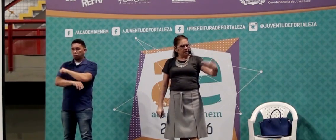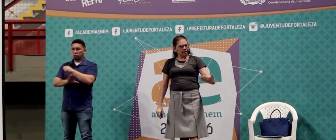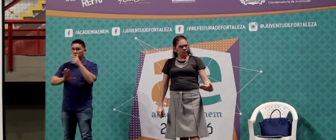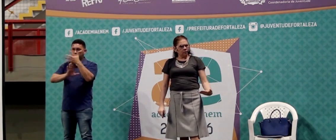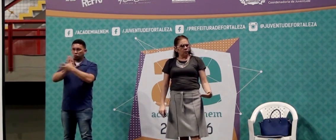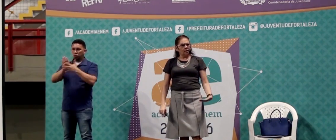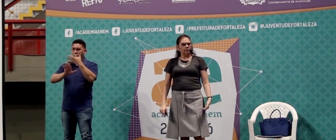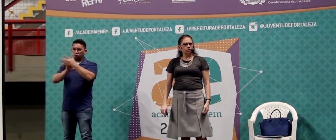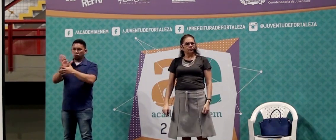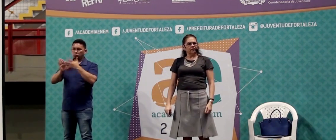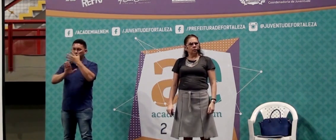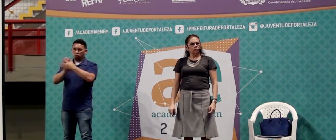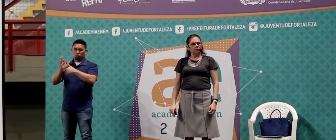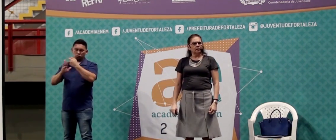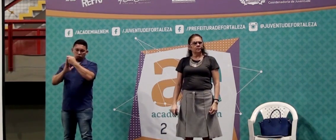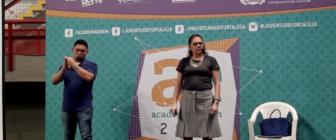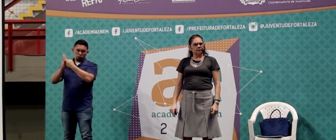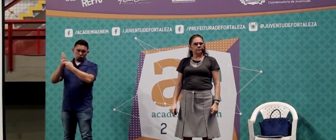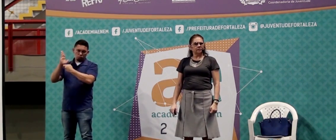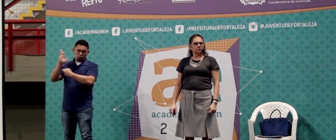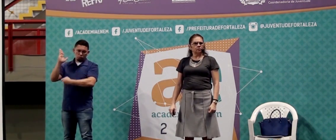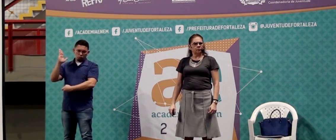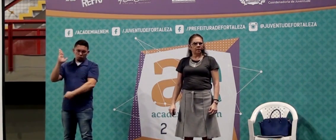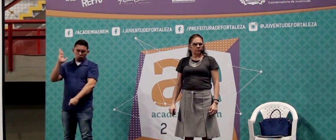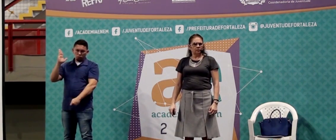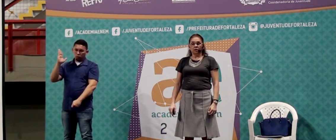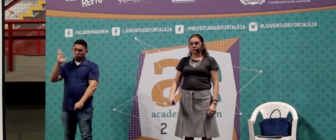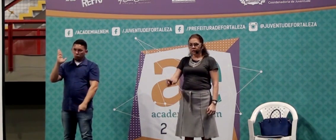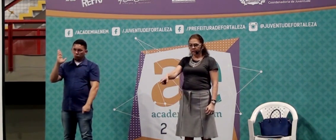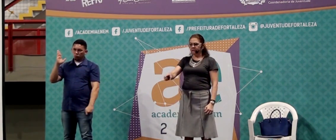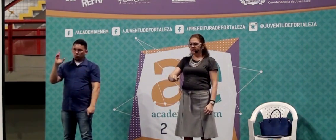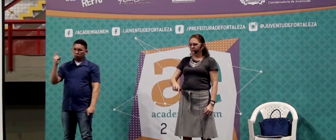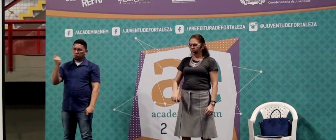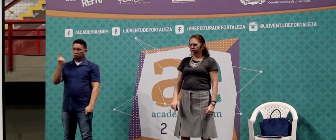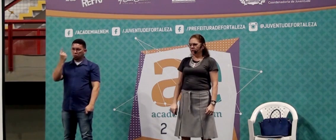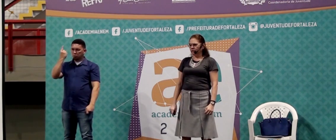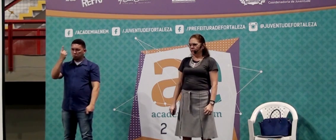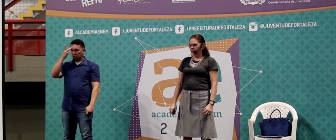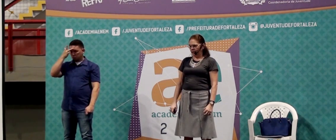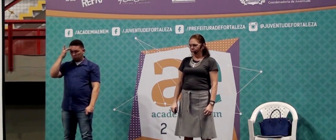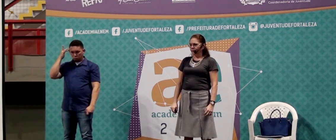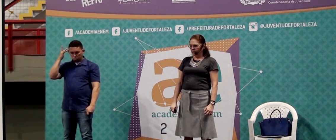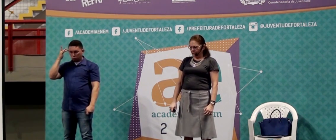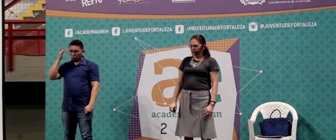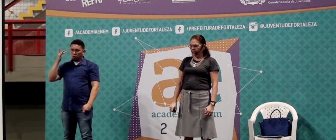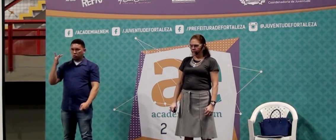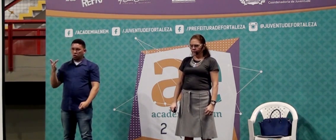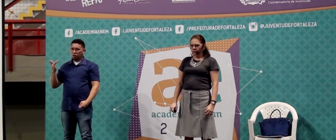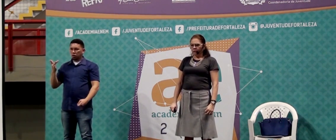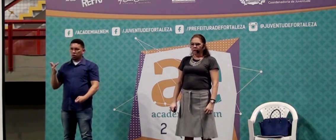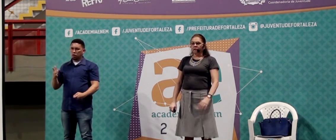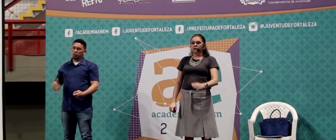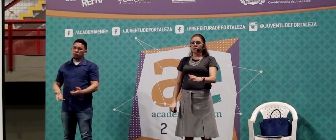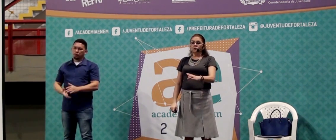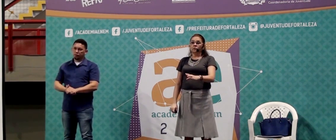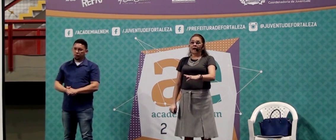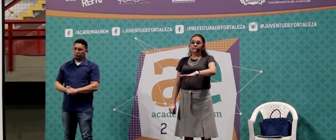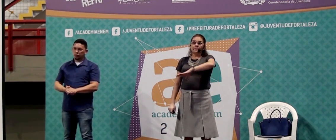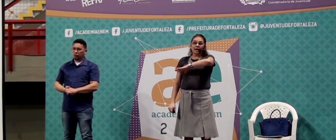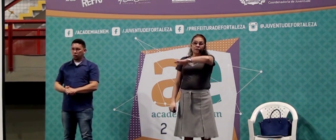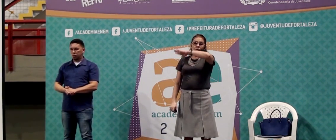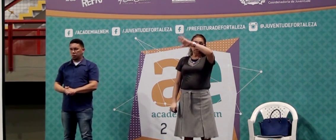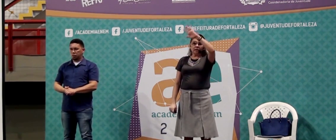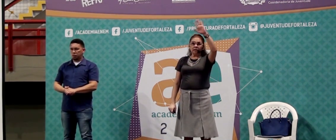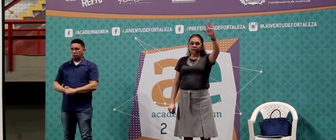texto inteiro o aluno falou em primeira pessoa do plural, que foi esse da violência contra a mulher. Entenderam? Então,